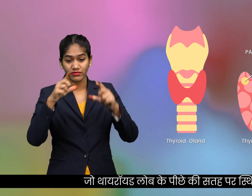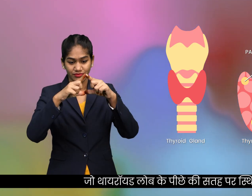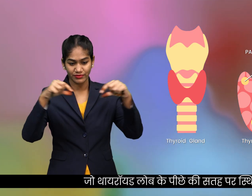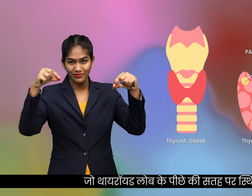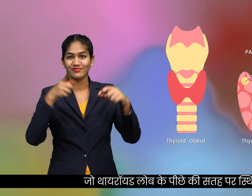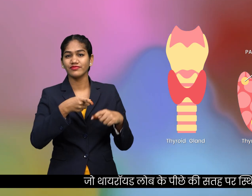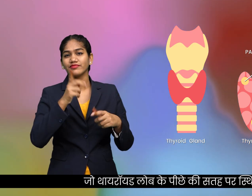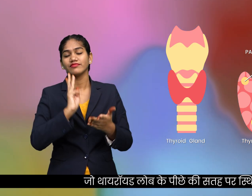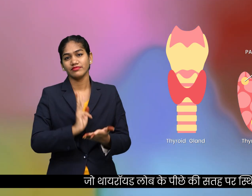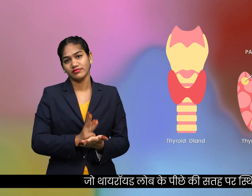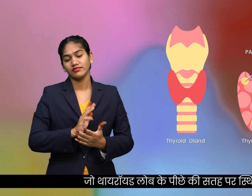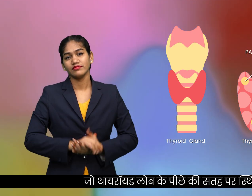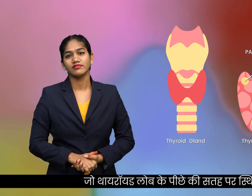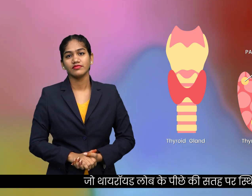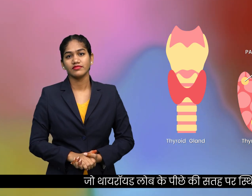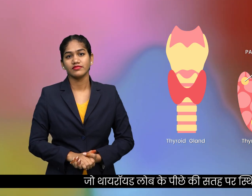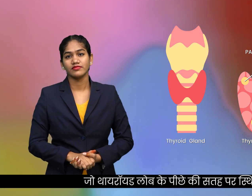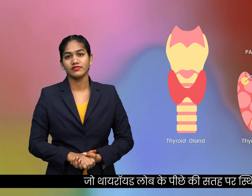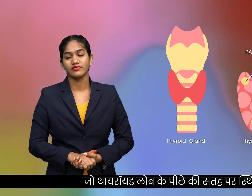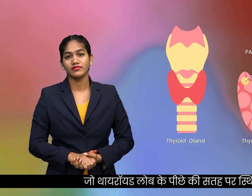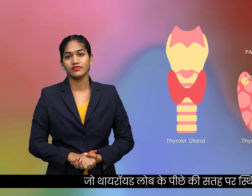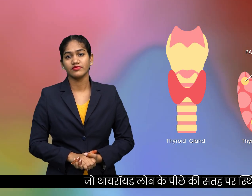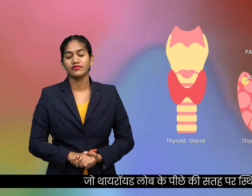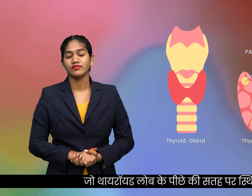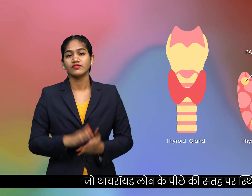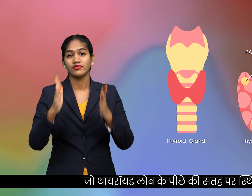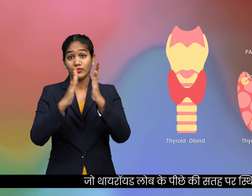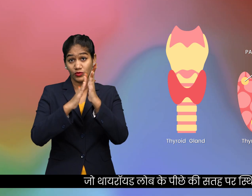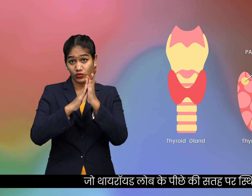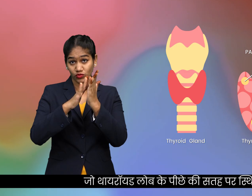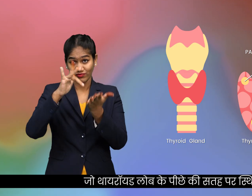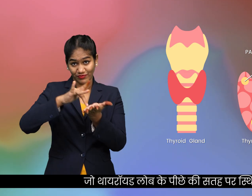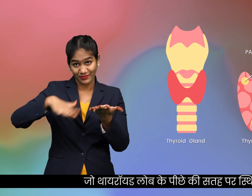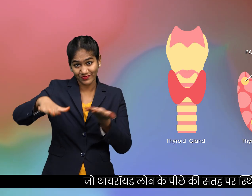के पीछे की सतह पर स्थित है।